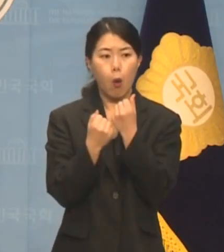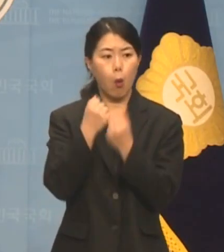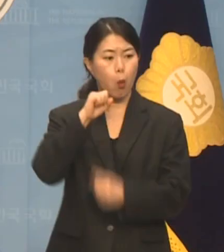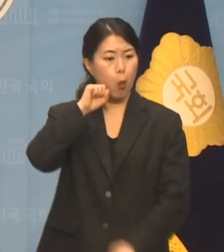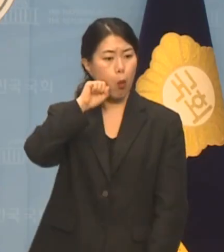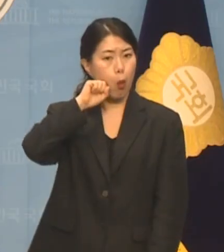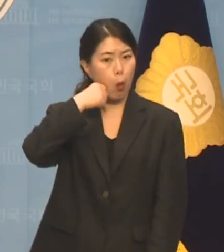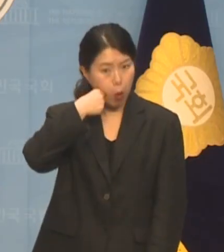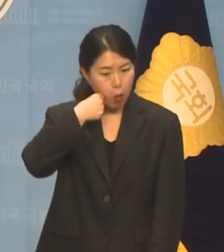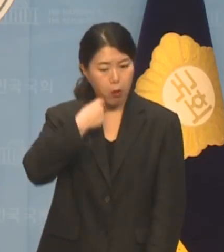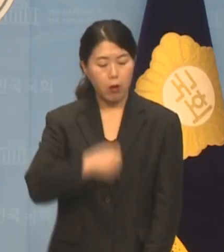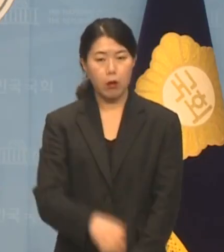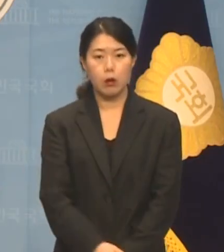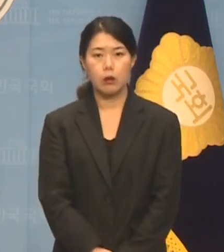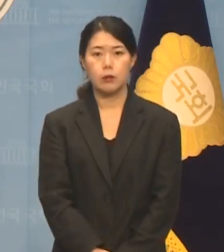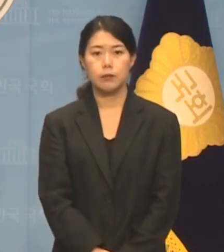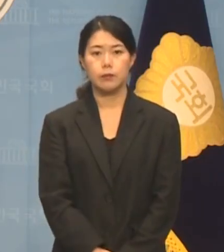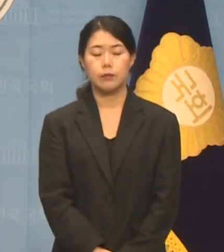난수표였습니다.